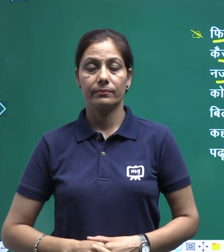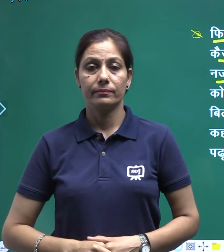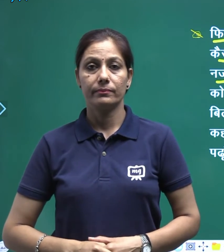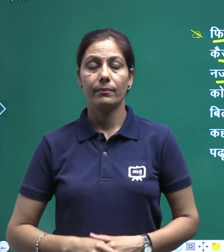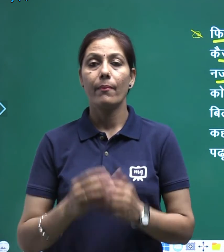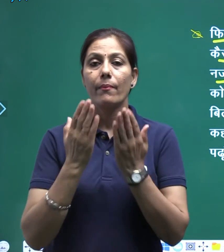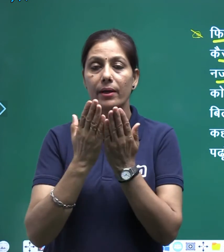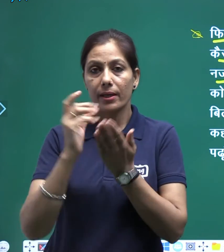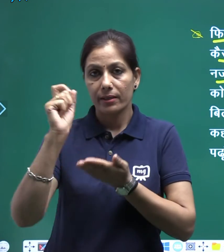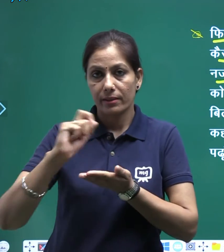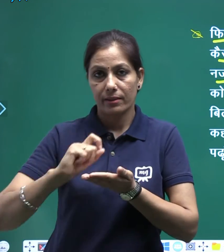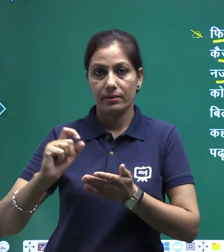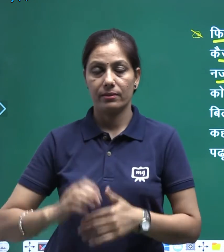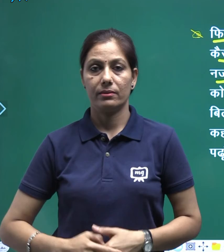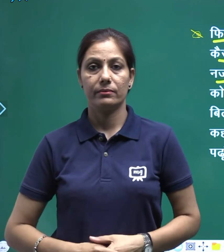पढ़ने लिखने का